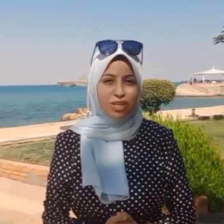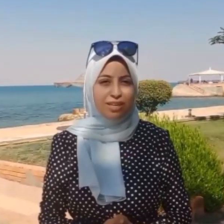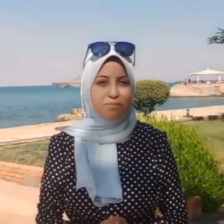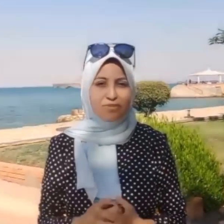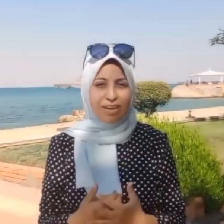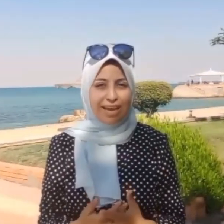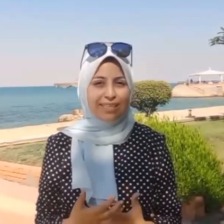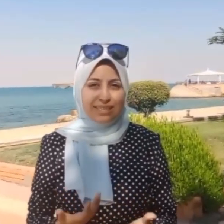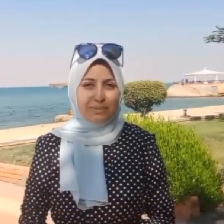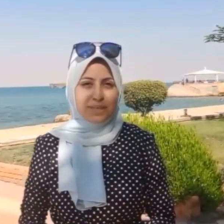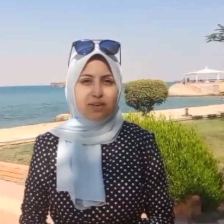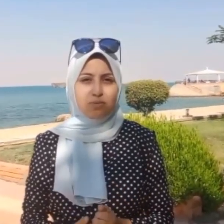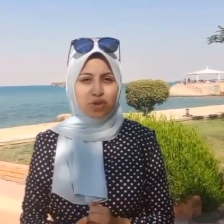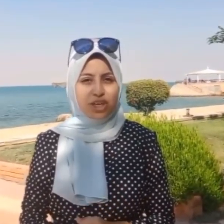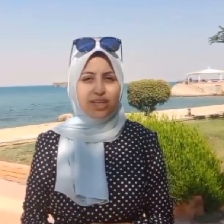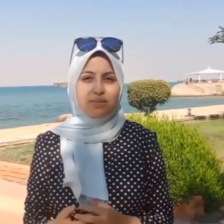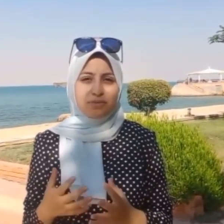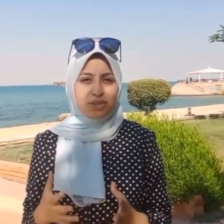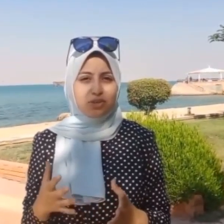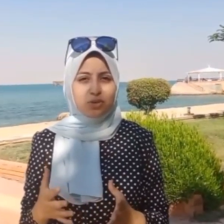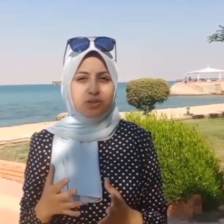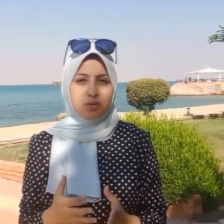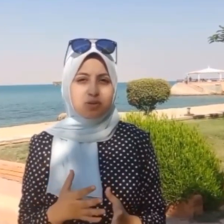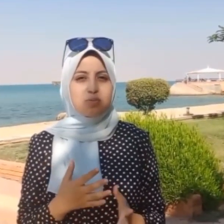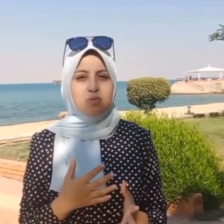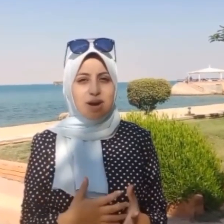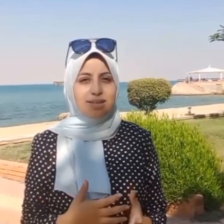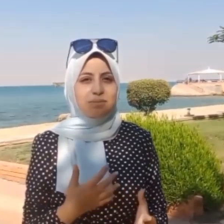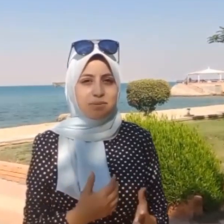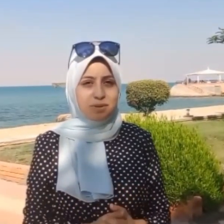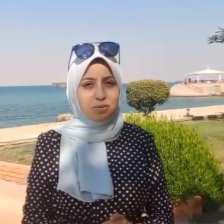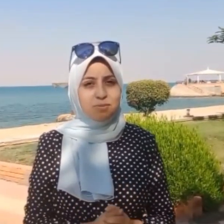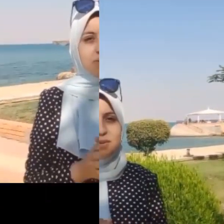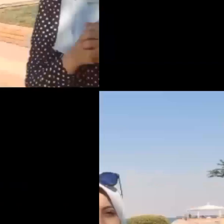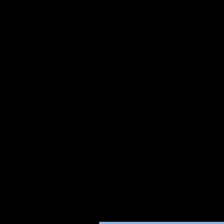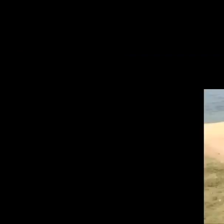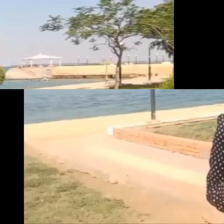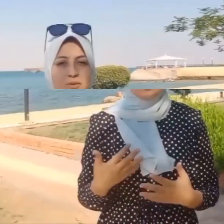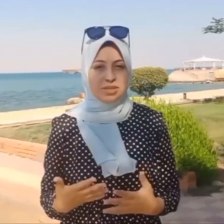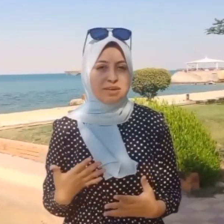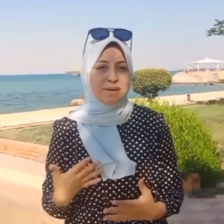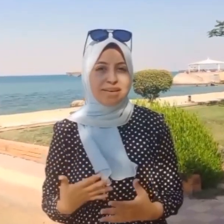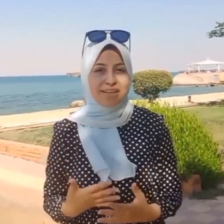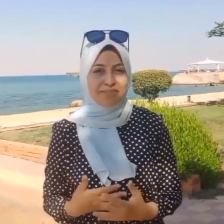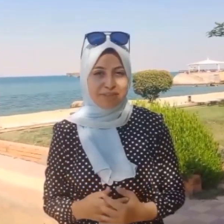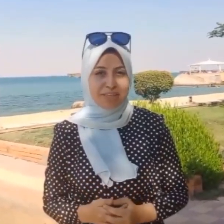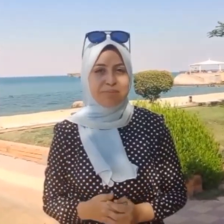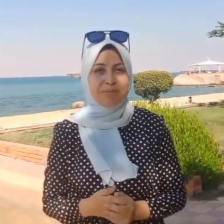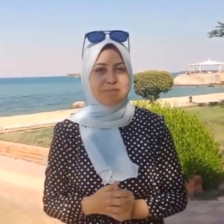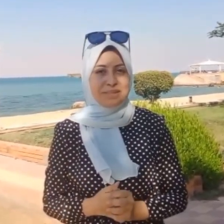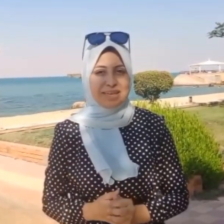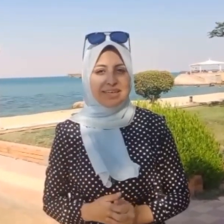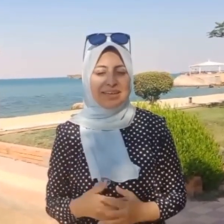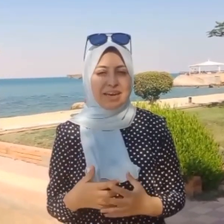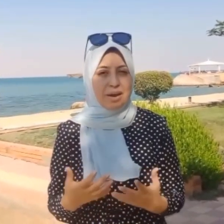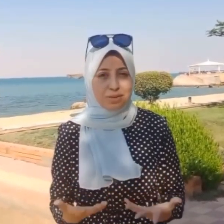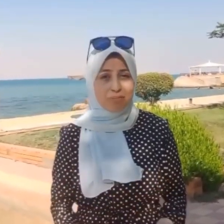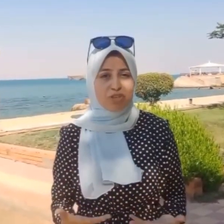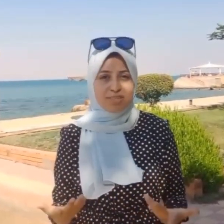المشكلة مش في العجز السمعي، المشكلة إن مفيش لغة تواصل موحدة ما بينكم. وزي ما أي حد فينا بيبقى متضايق إن اللي حواليه مش